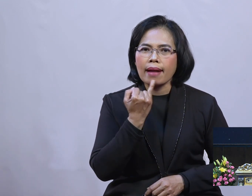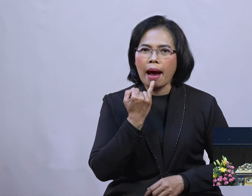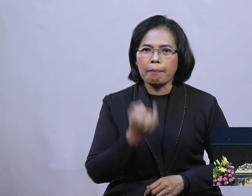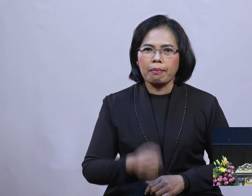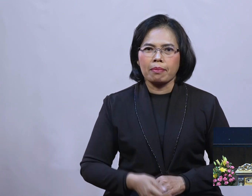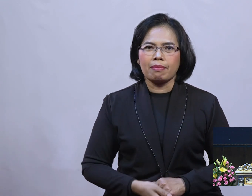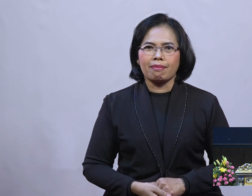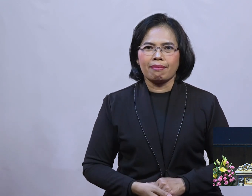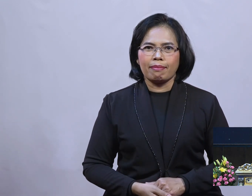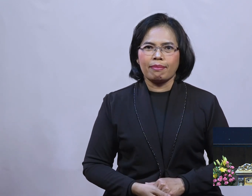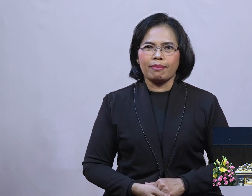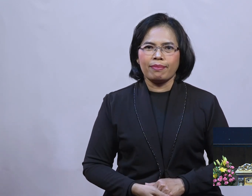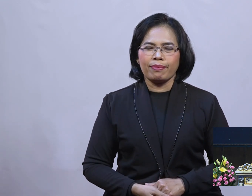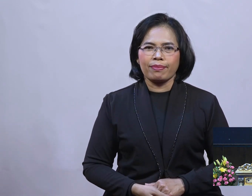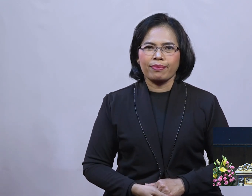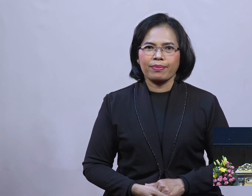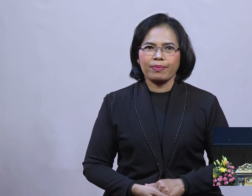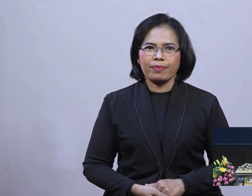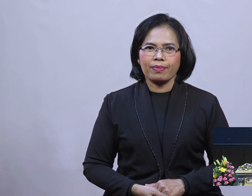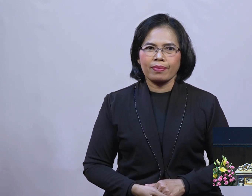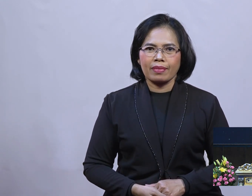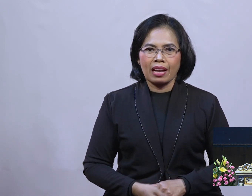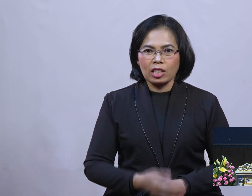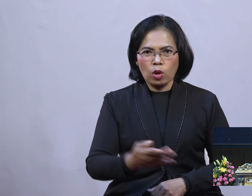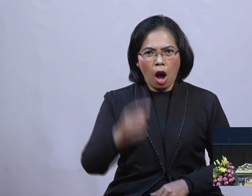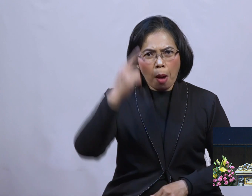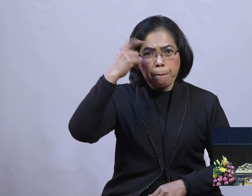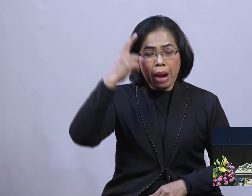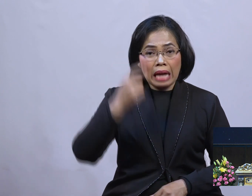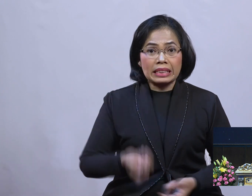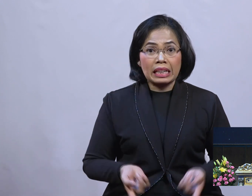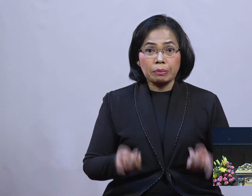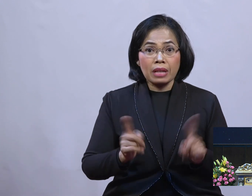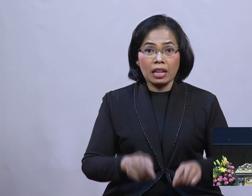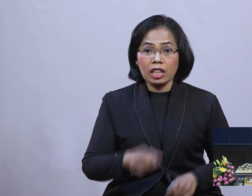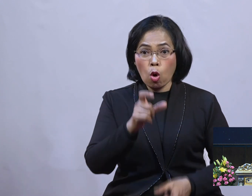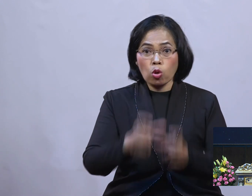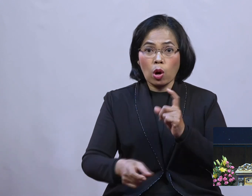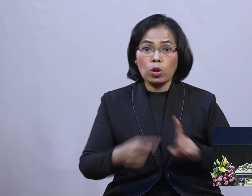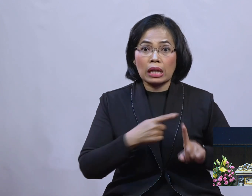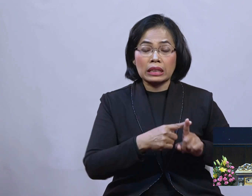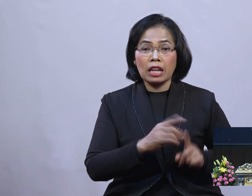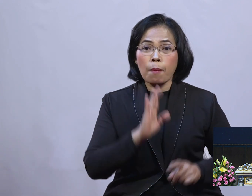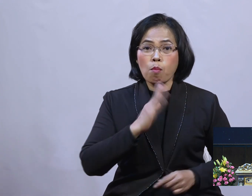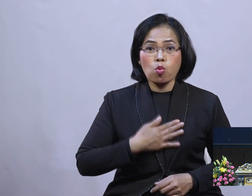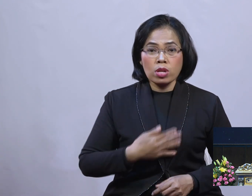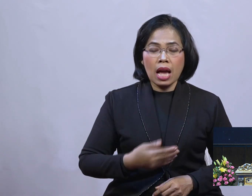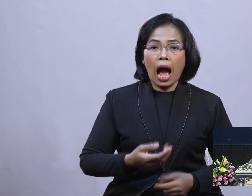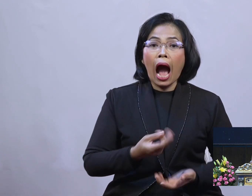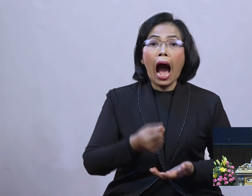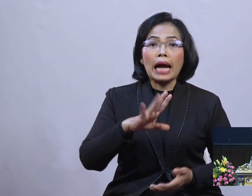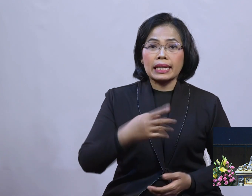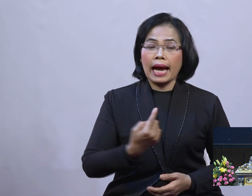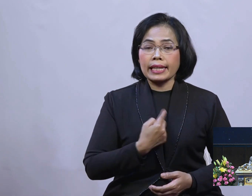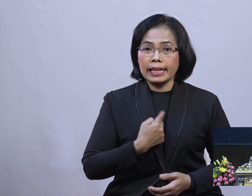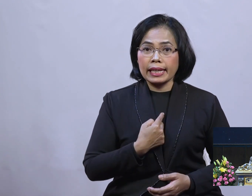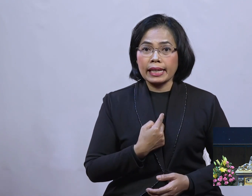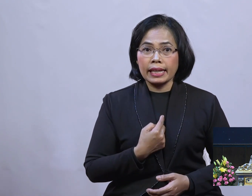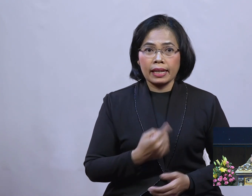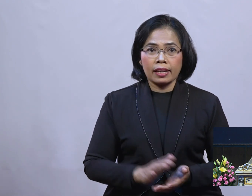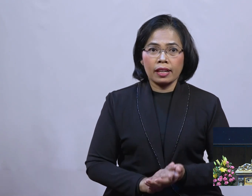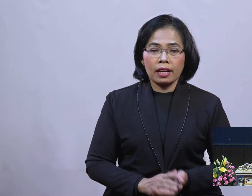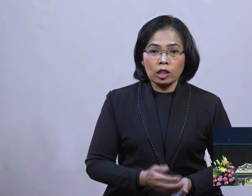pantang ia belajar di orang Kristen yang punya harga diri tapi saya miskin-miskin